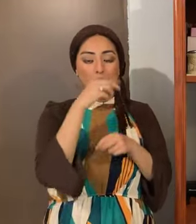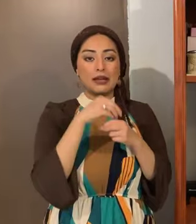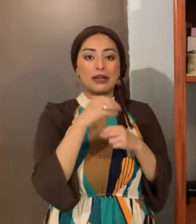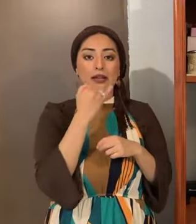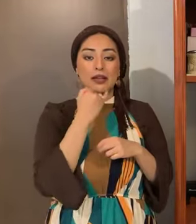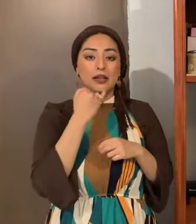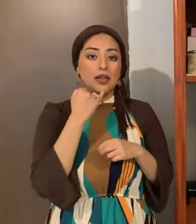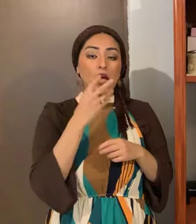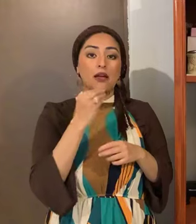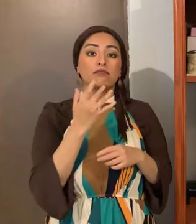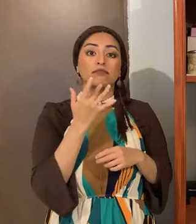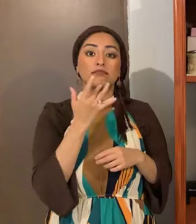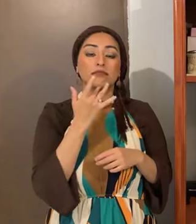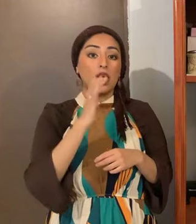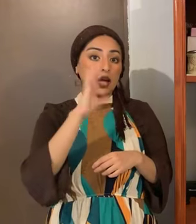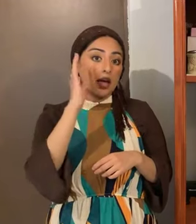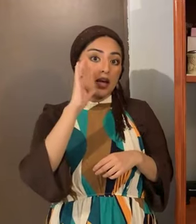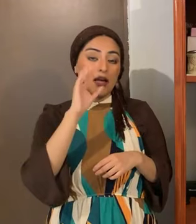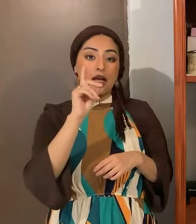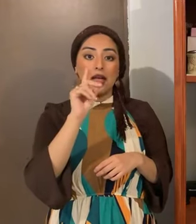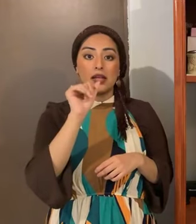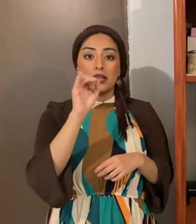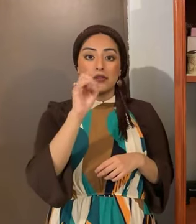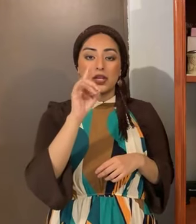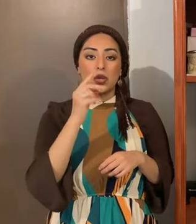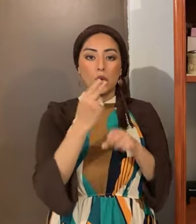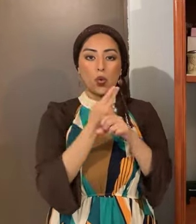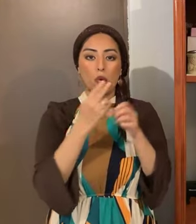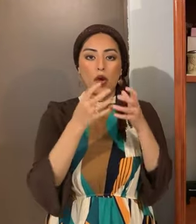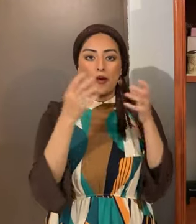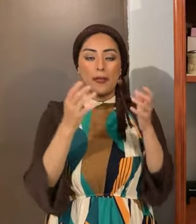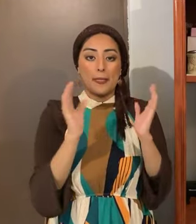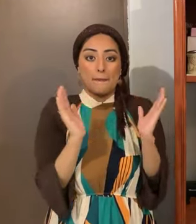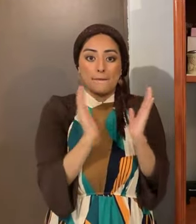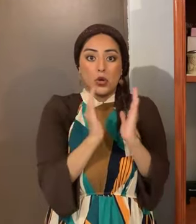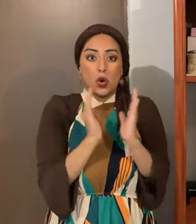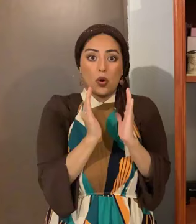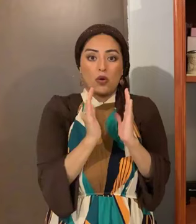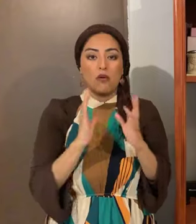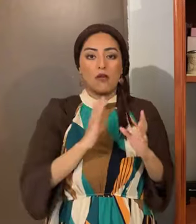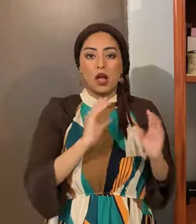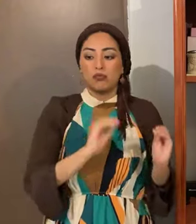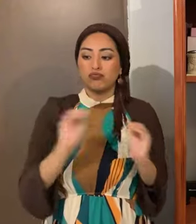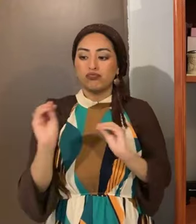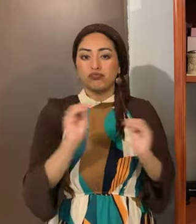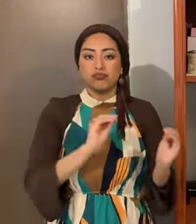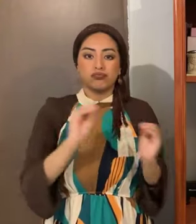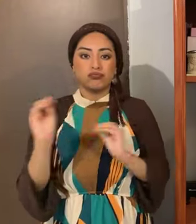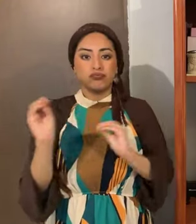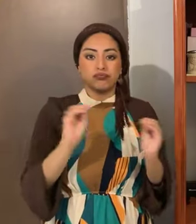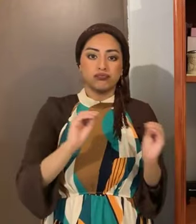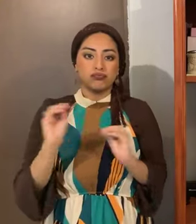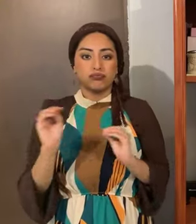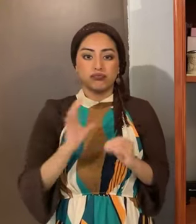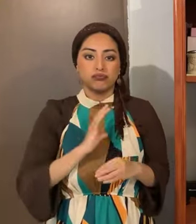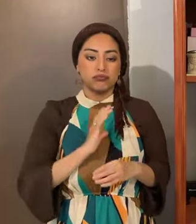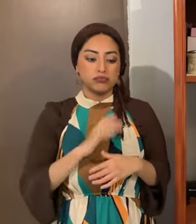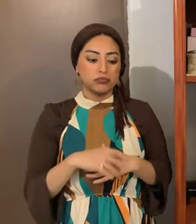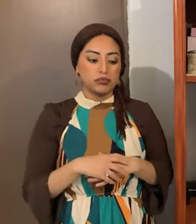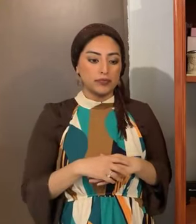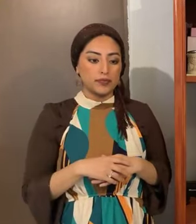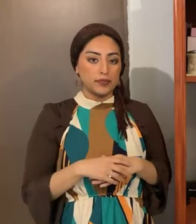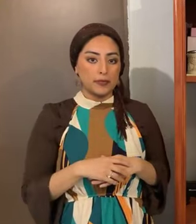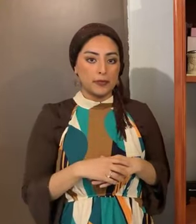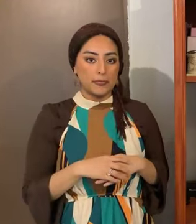y el preferido del rey David. Era una lira portátil, es decir, pequeña, de cuerdas pulsadas, ¿sí? Es decir,